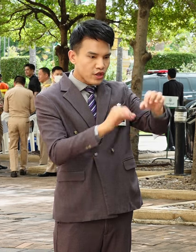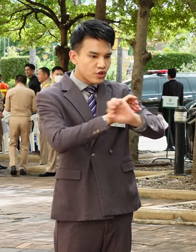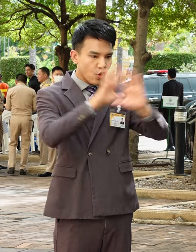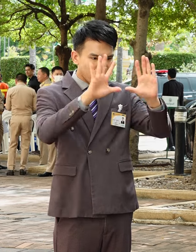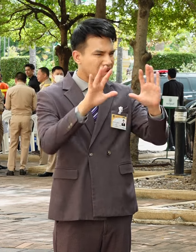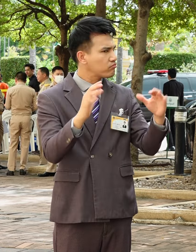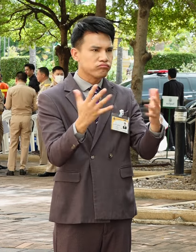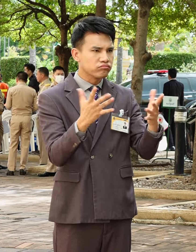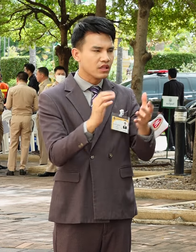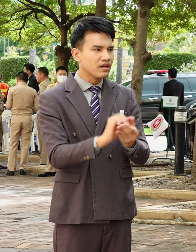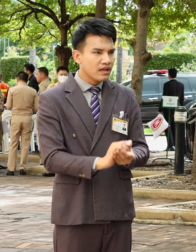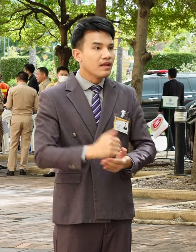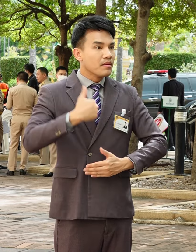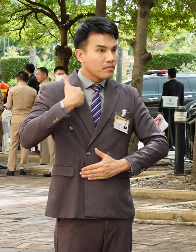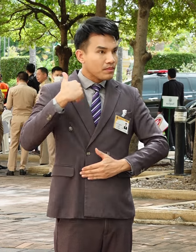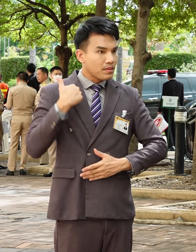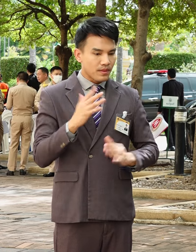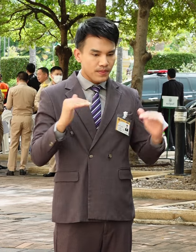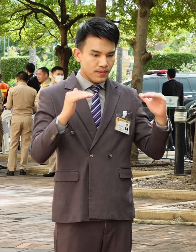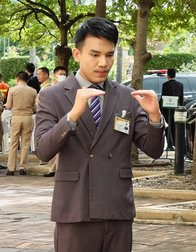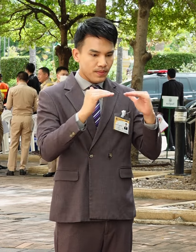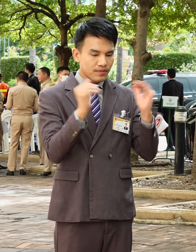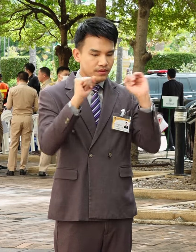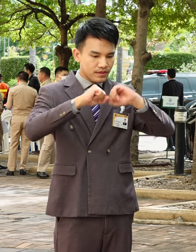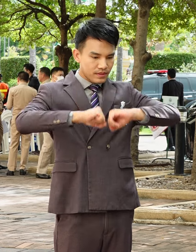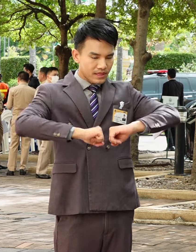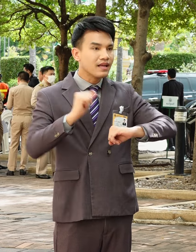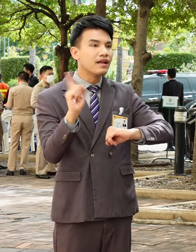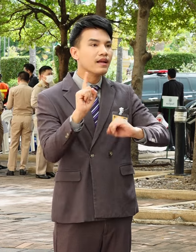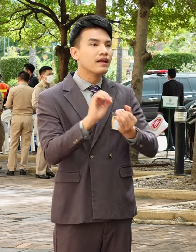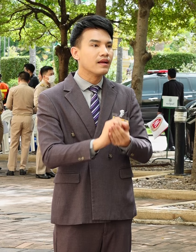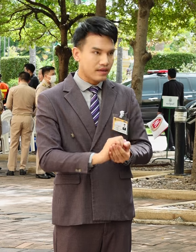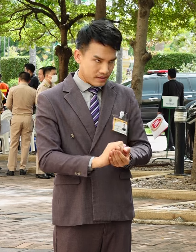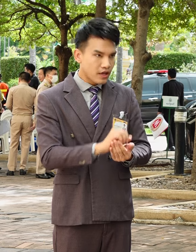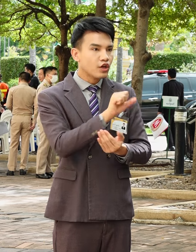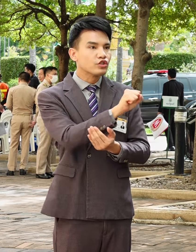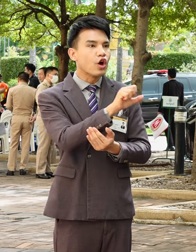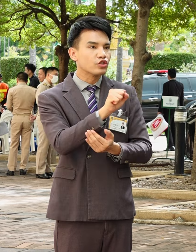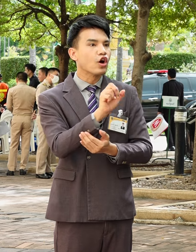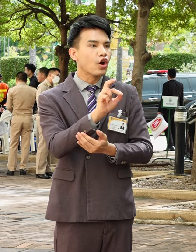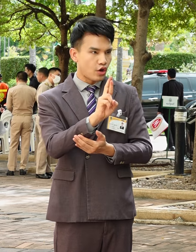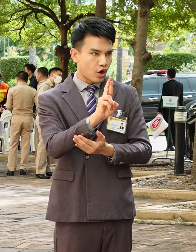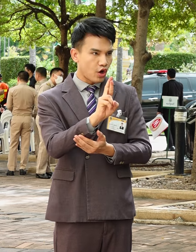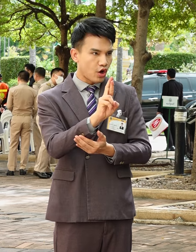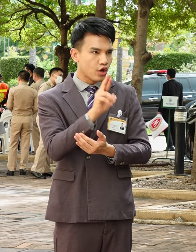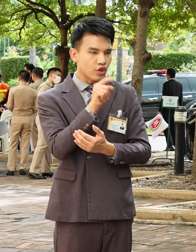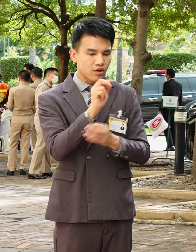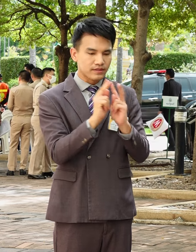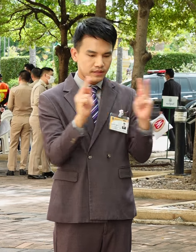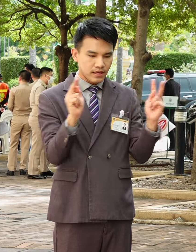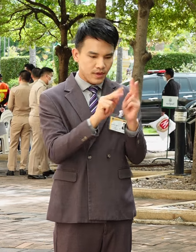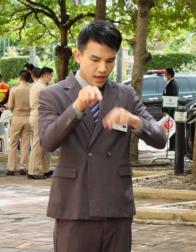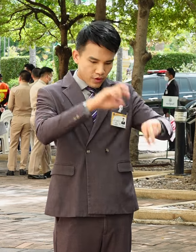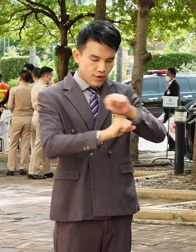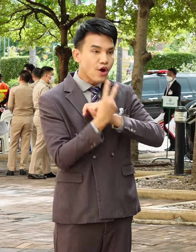รือไม่มีหรืออย่างไรก็แล้วแต่นั้นสิทธิในการตัดสินใจจะอยู่ขึ้นอยู่กับทางสสร.นะครับที่จะต้องตั้งแล้วก็